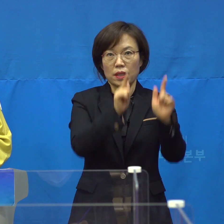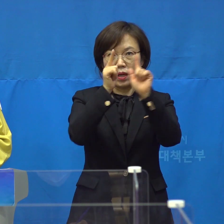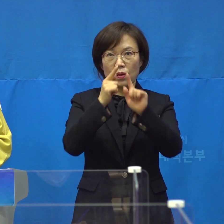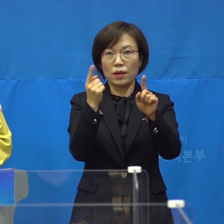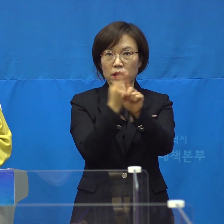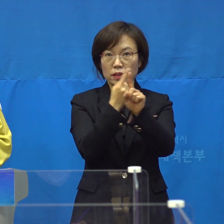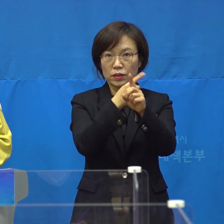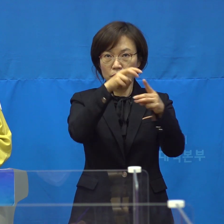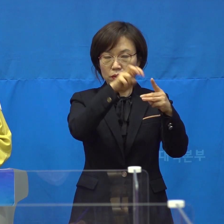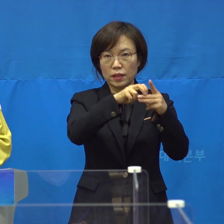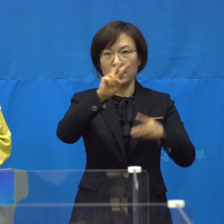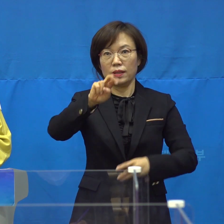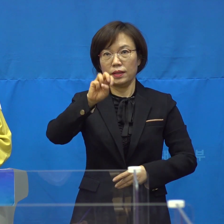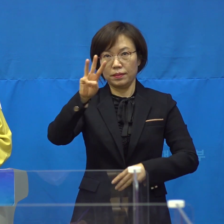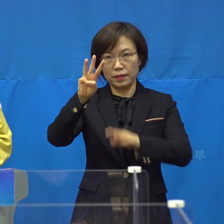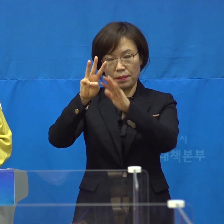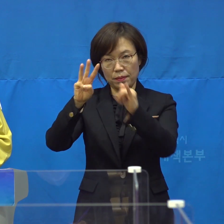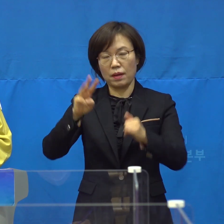울산생활치료센터 23명,